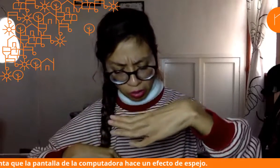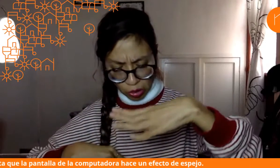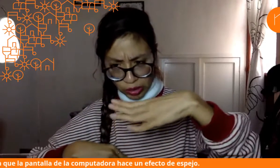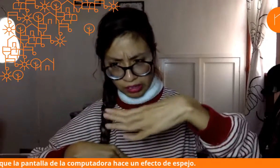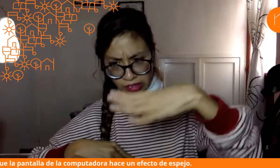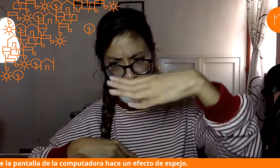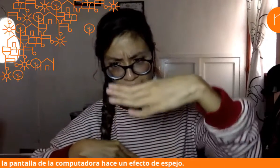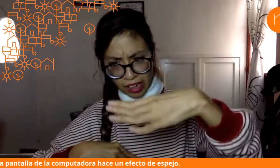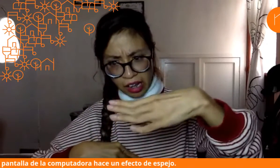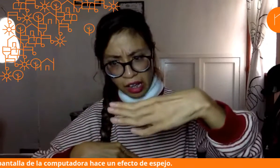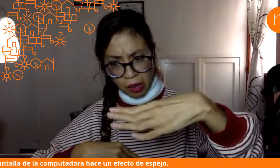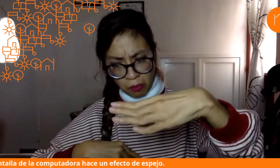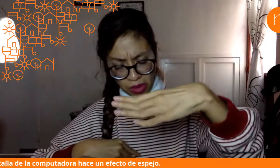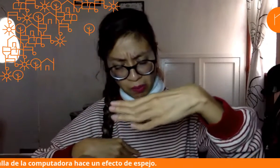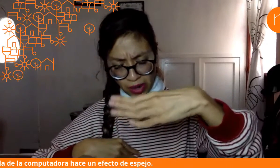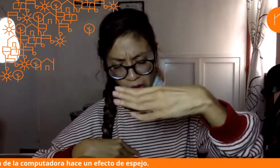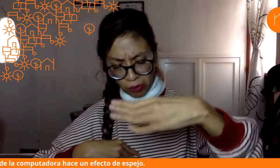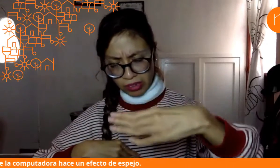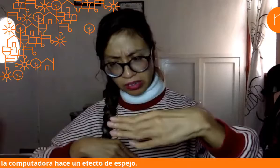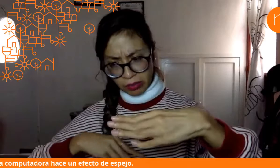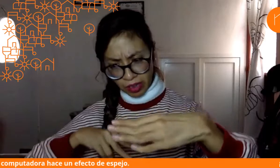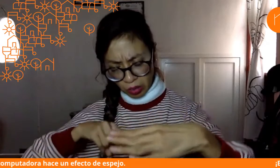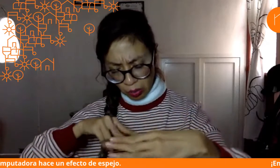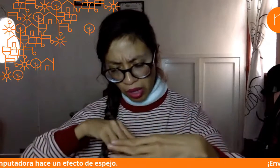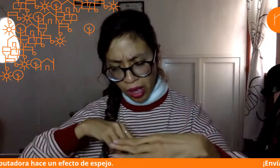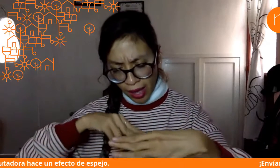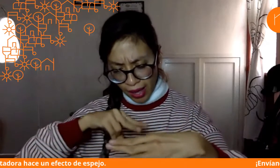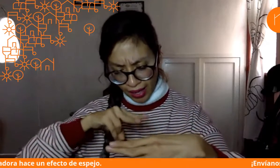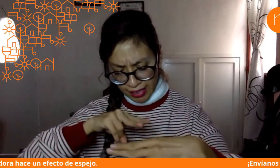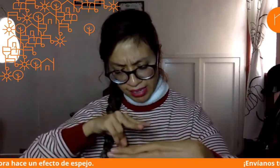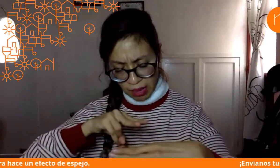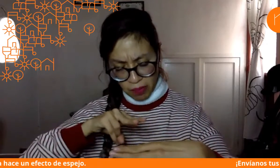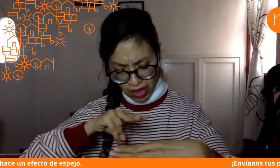Configuro de esta manera mi mano base viéndome hacia mí.